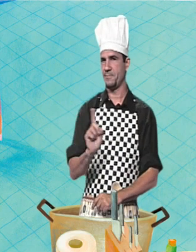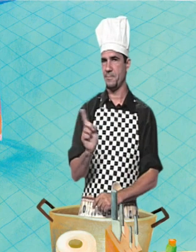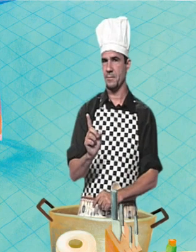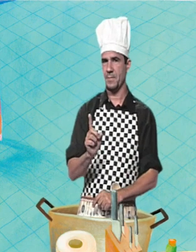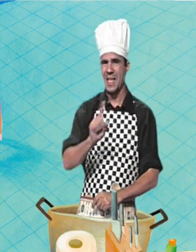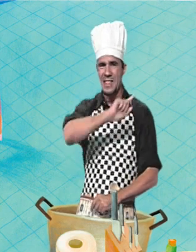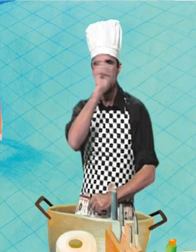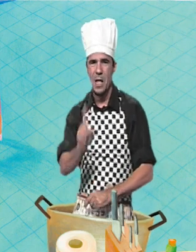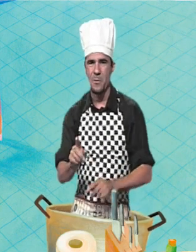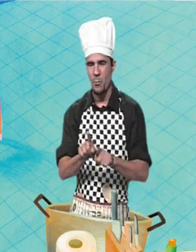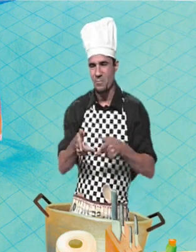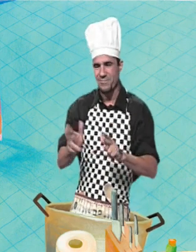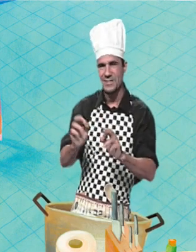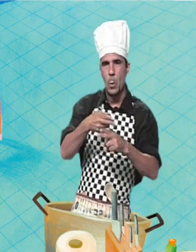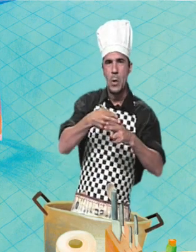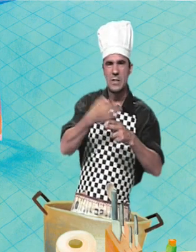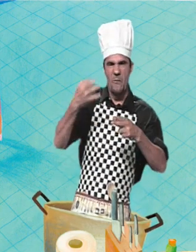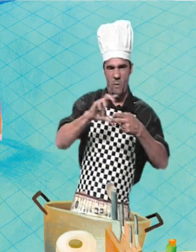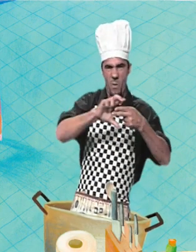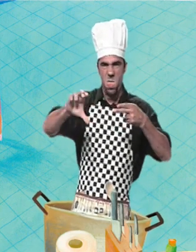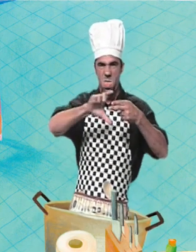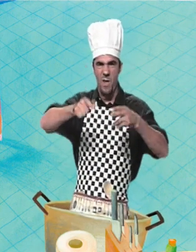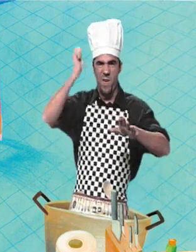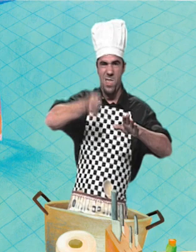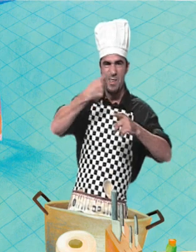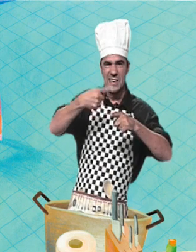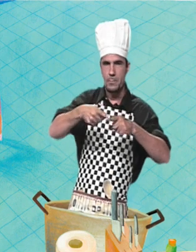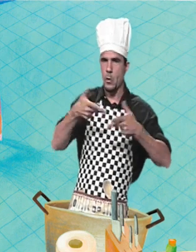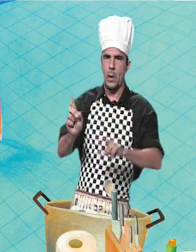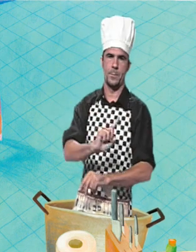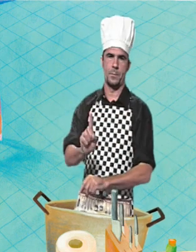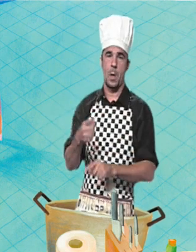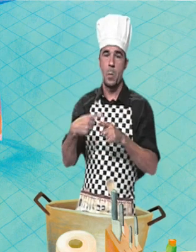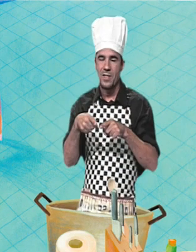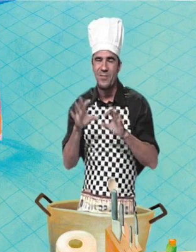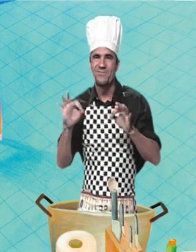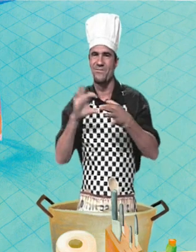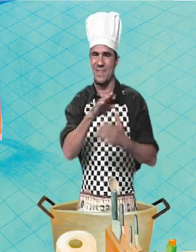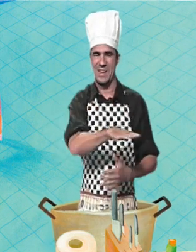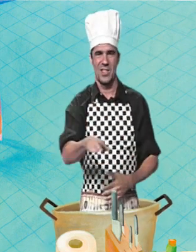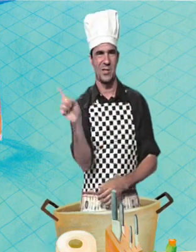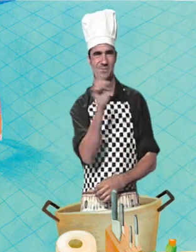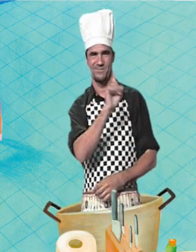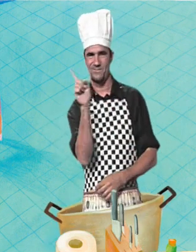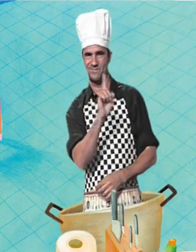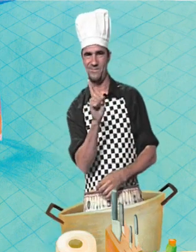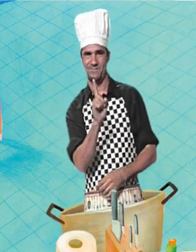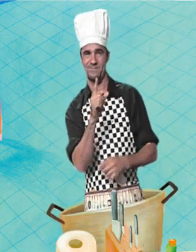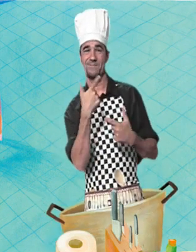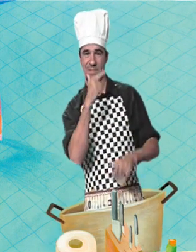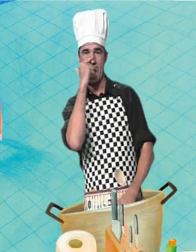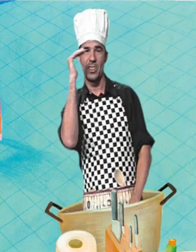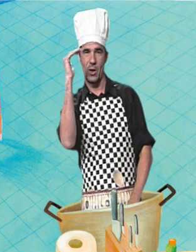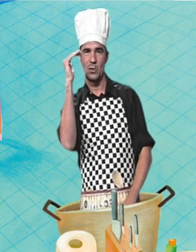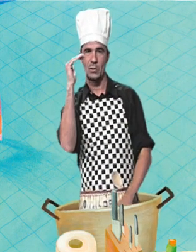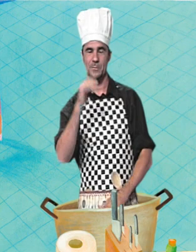fogons. Tampoc li donaven permís per fer servir ganivets. Li deien que no era cosa de nens.